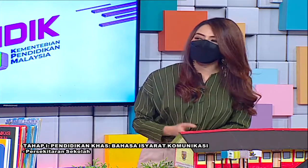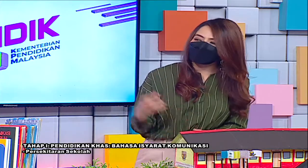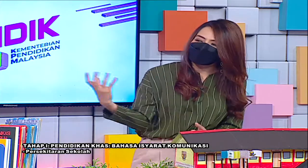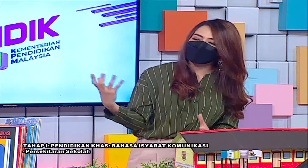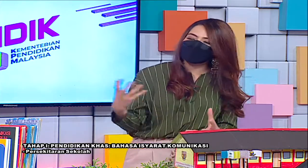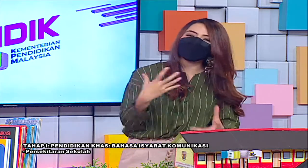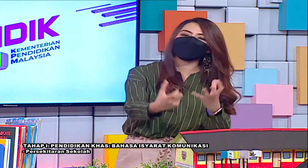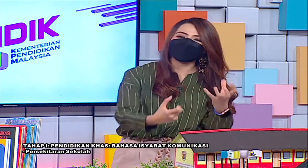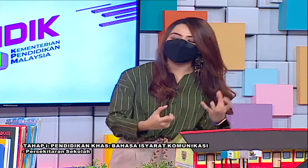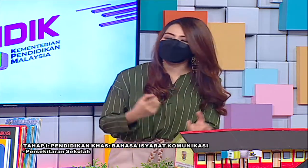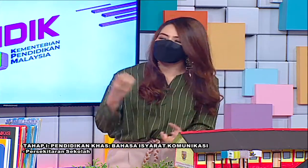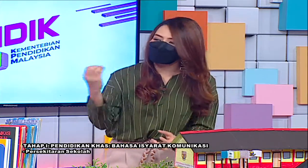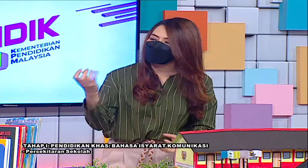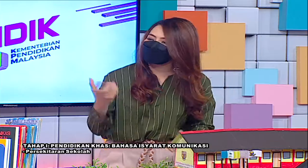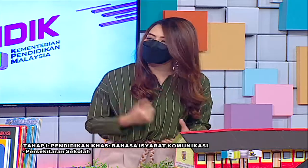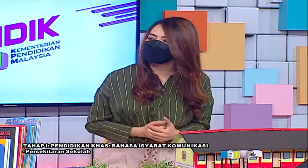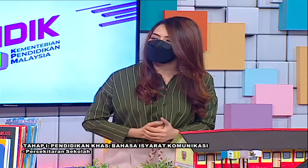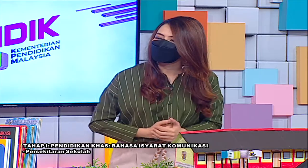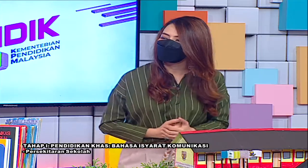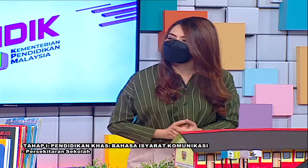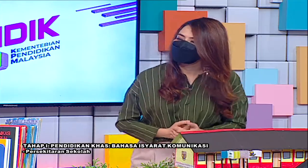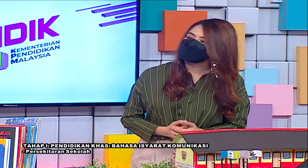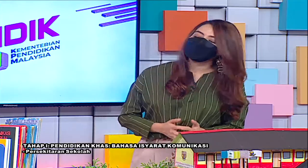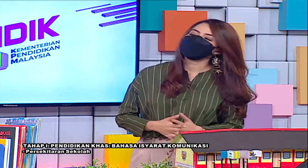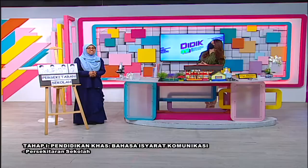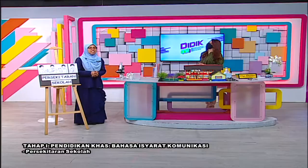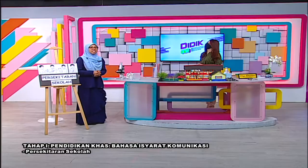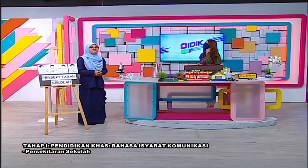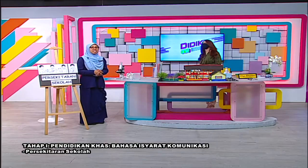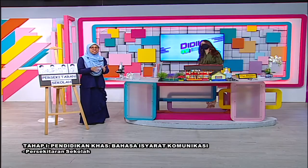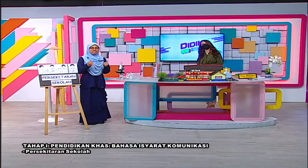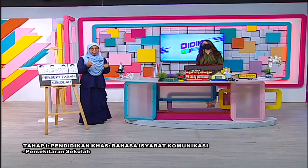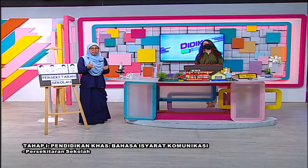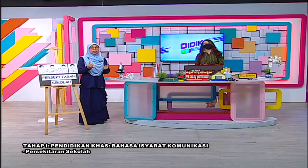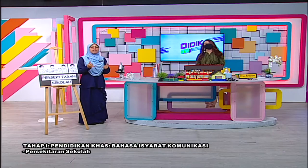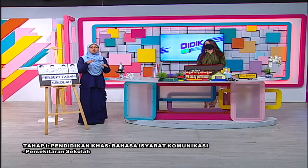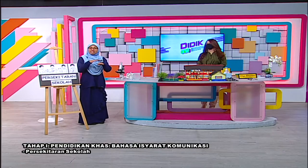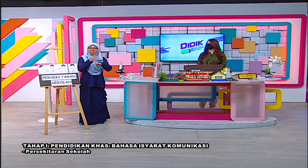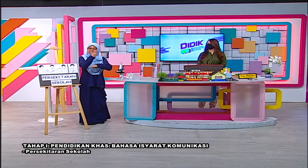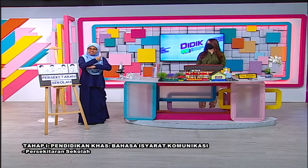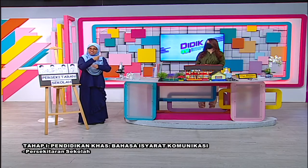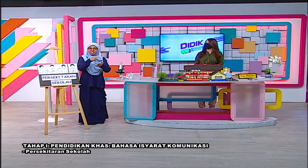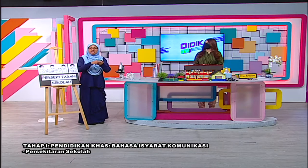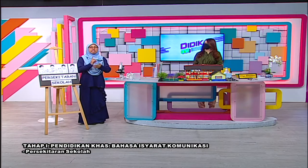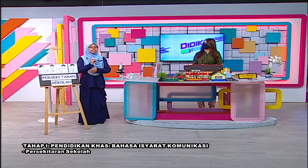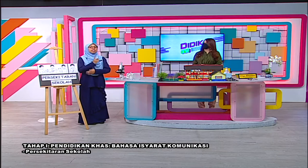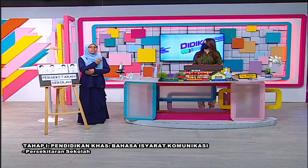mungkin terlepas tentang 5 isyarat tersebut. Okey Kak Eli, sekarang ni pada hari ini kita